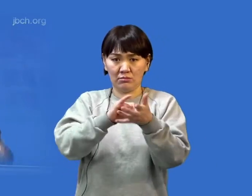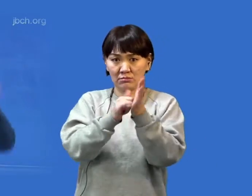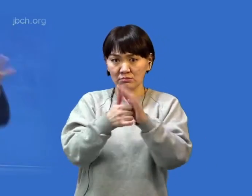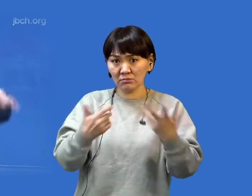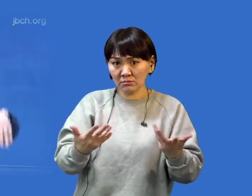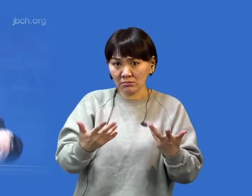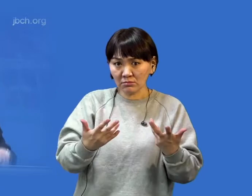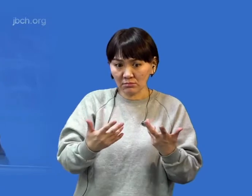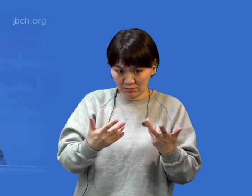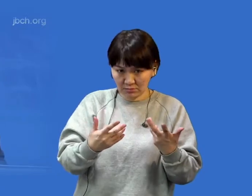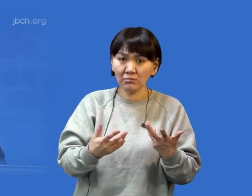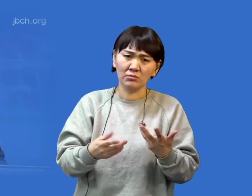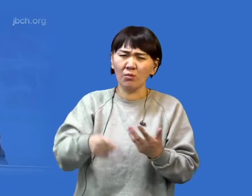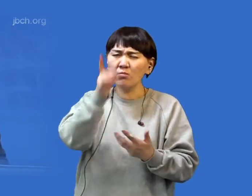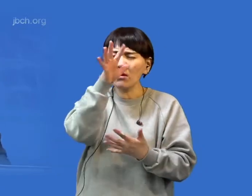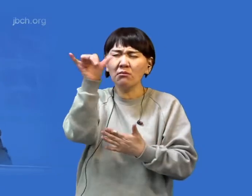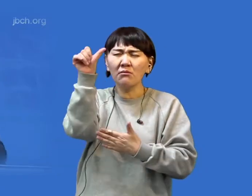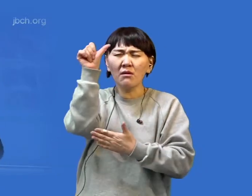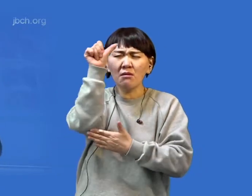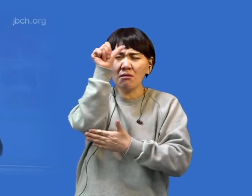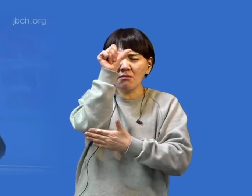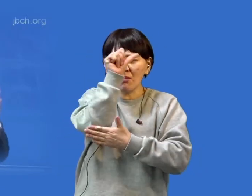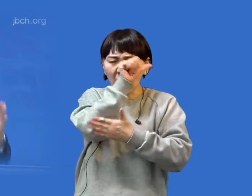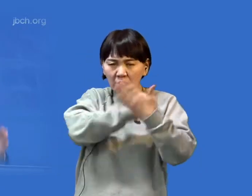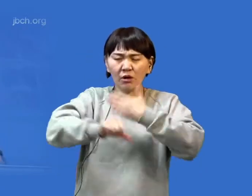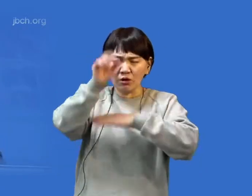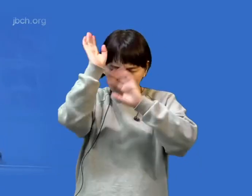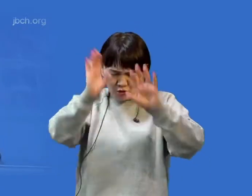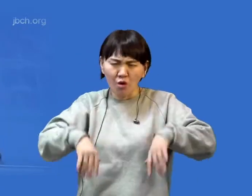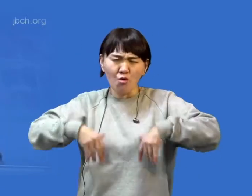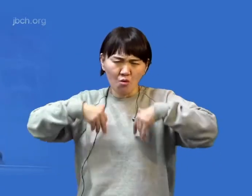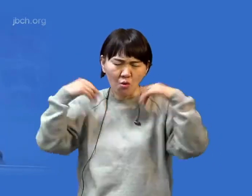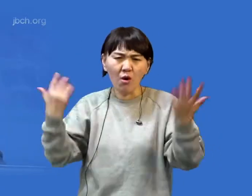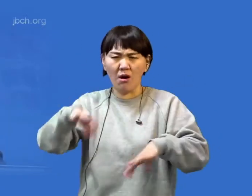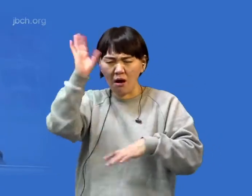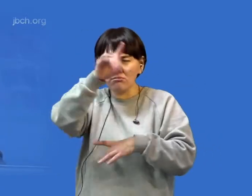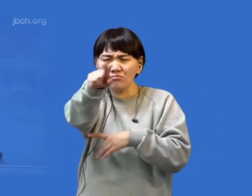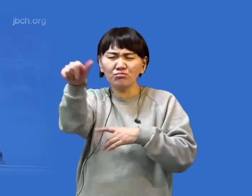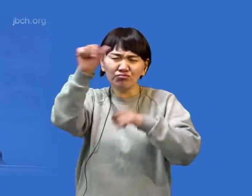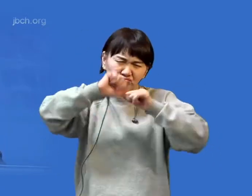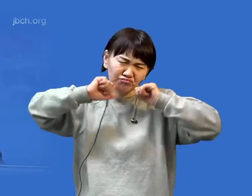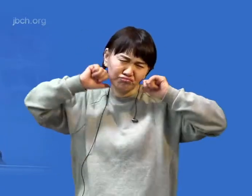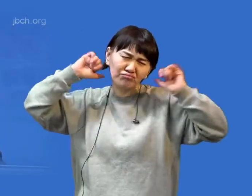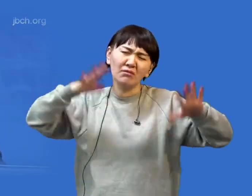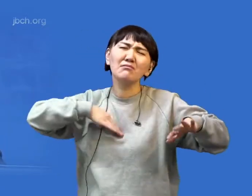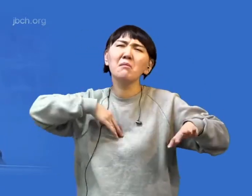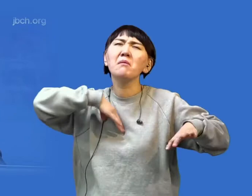Тэглээл зүгээр хамаагүй дүүрнэр өргөөд өгнө гэсэн үг юм уу? Үгүй. Хэрэгцээнийхэн ирээлэл өгнө гэсэн үг.